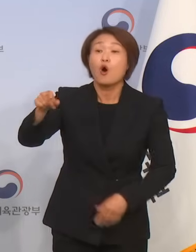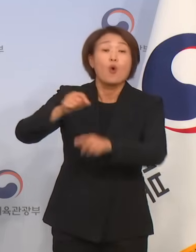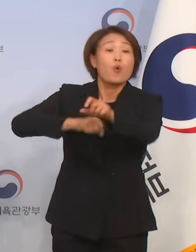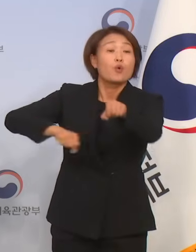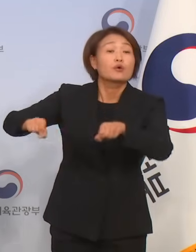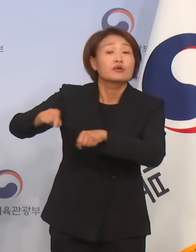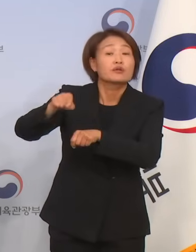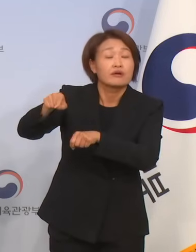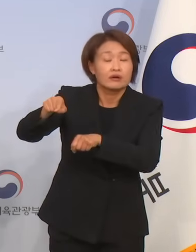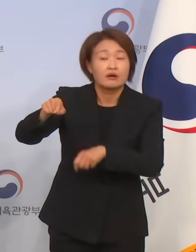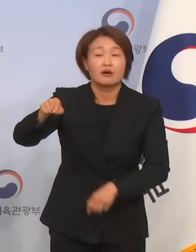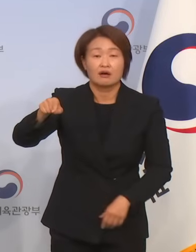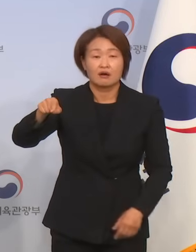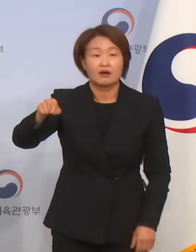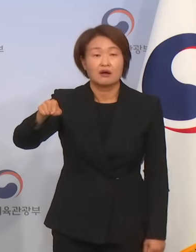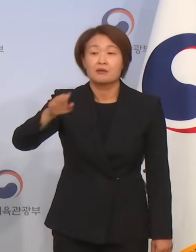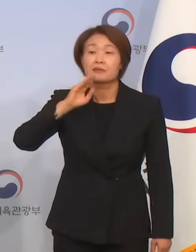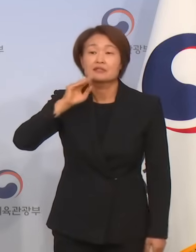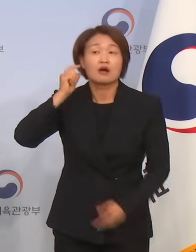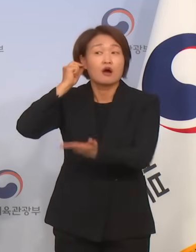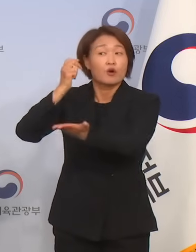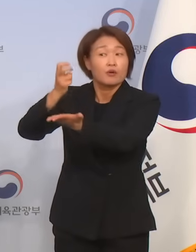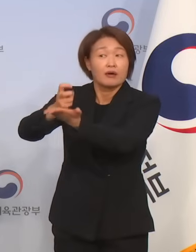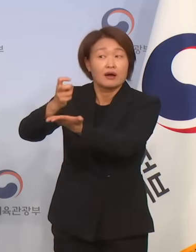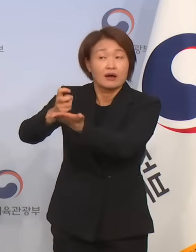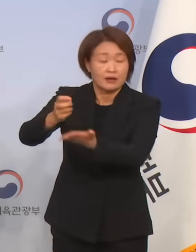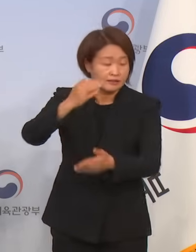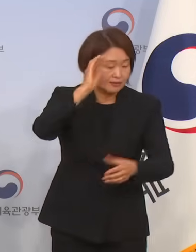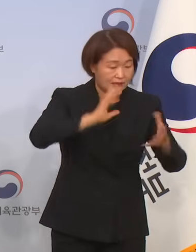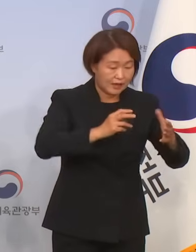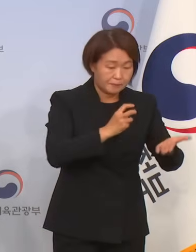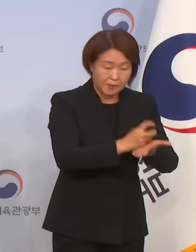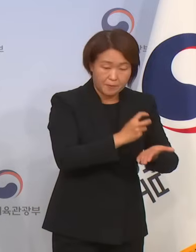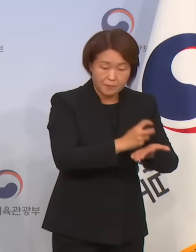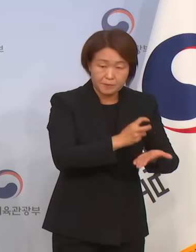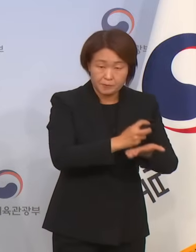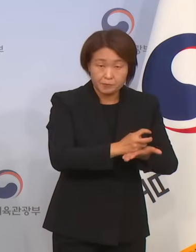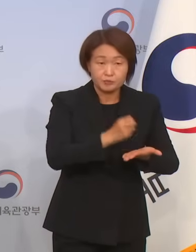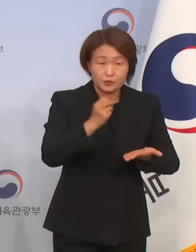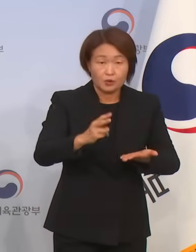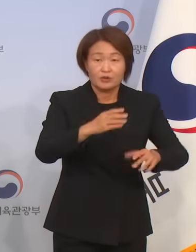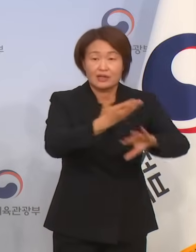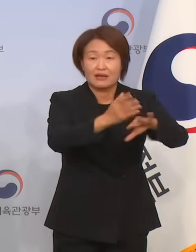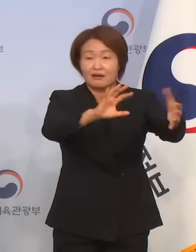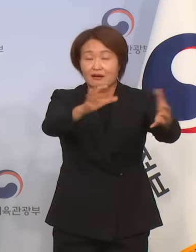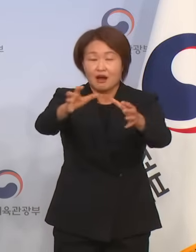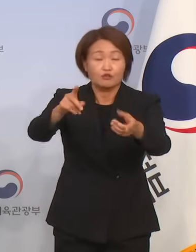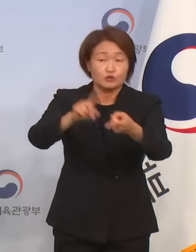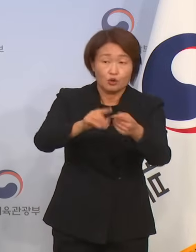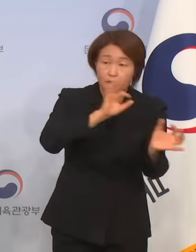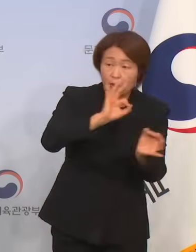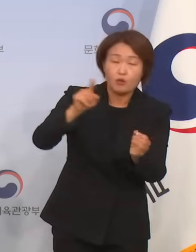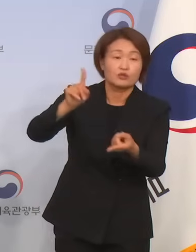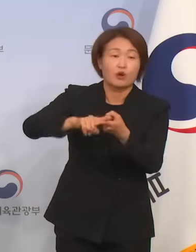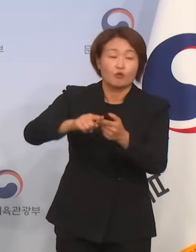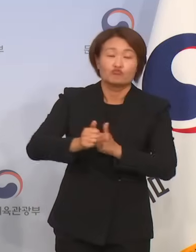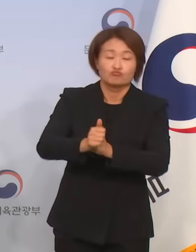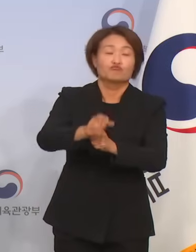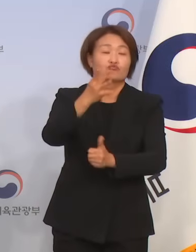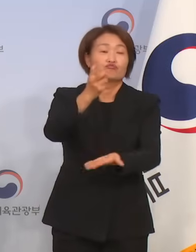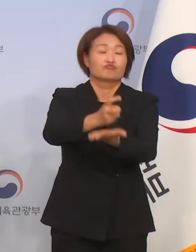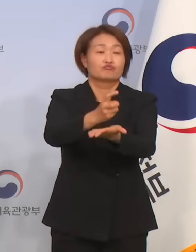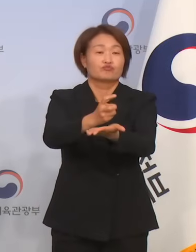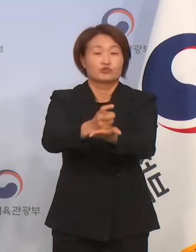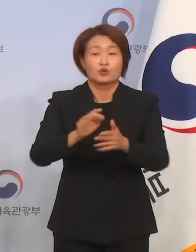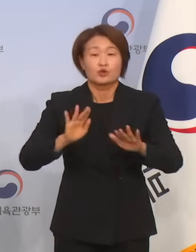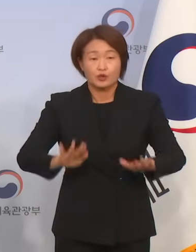오히려 FIFA 정관과 국내법을 각국 협회에서 따르도록 하고 있고 이번 감사도